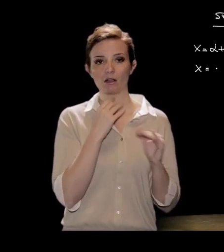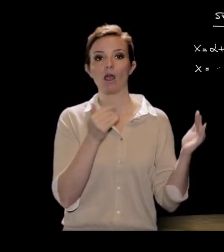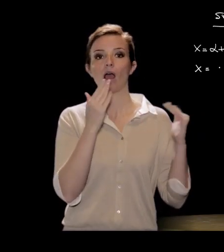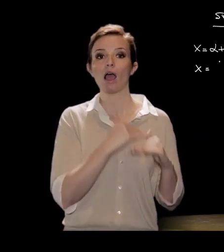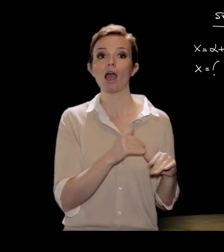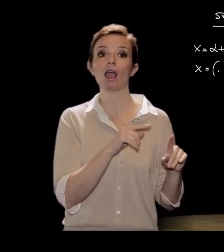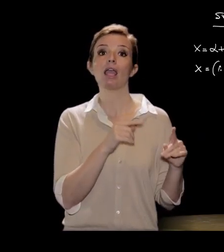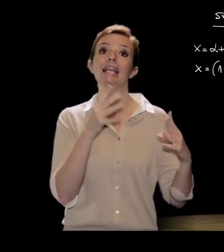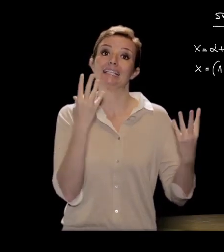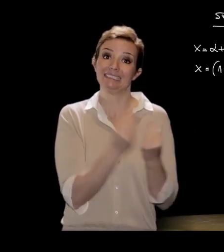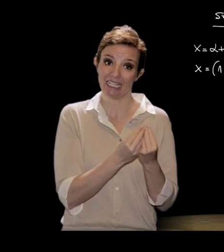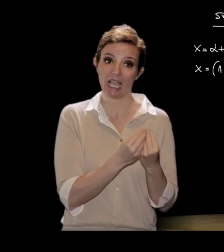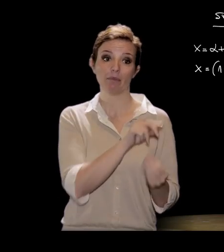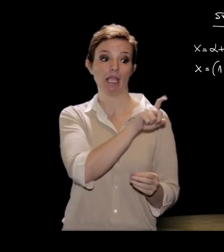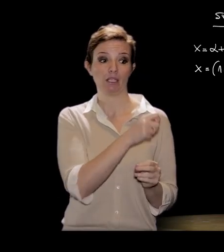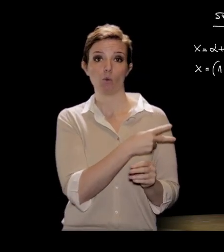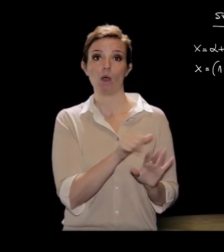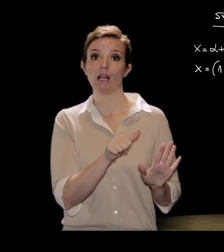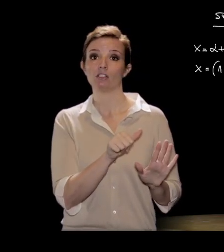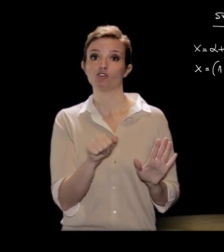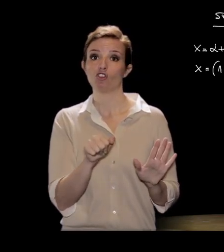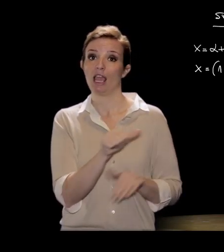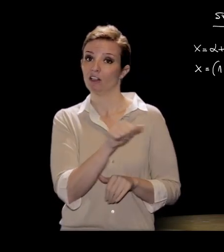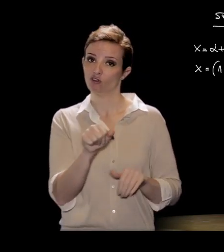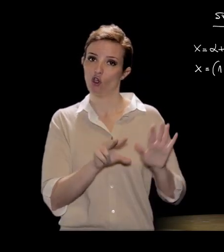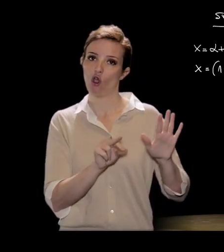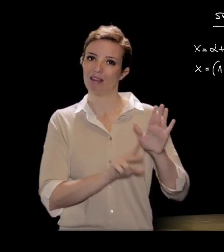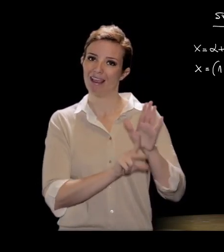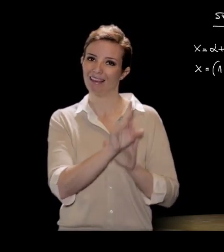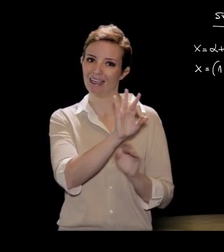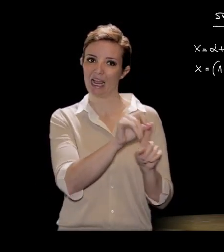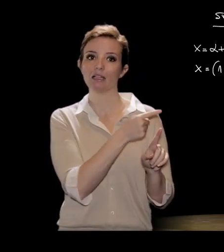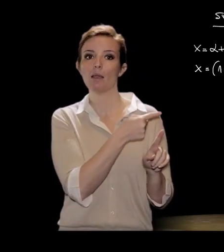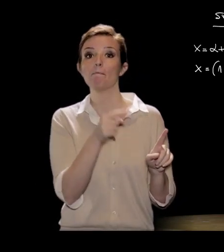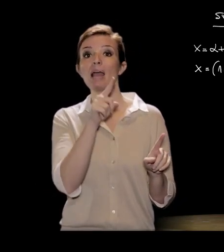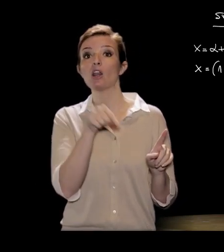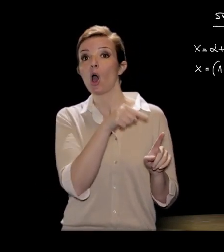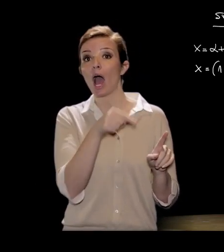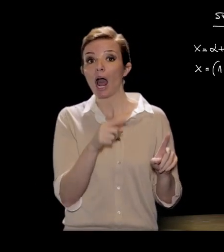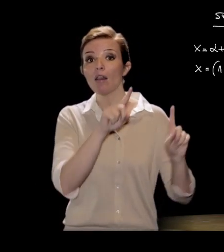uguale a 180 gradi meno α più 2kπ.